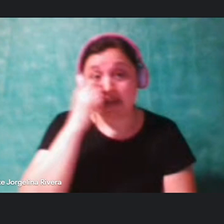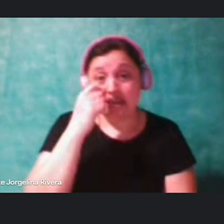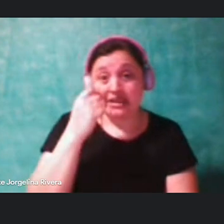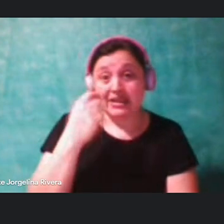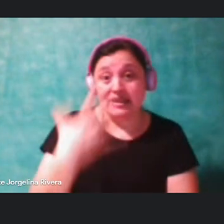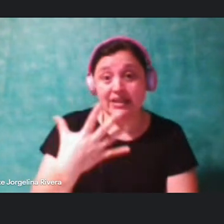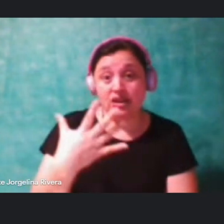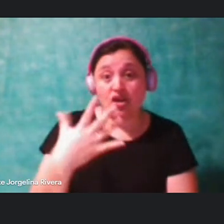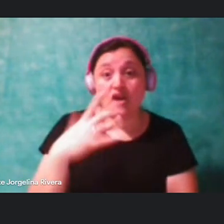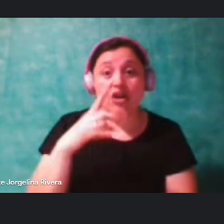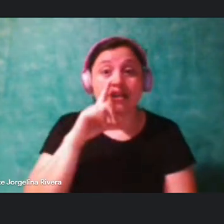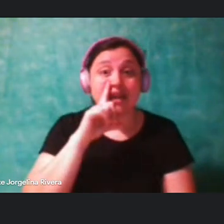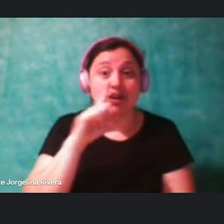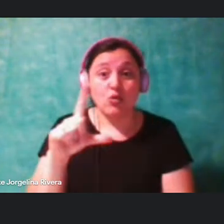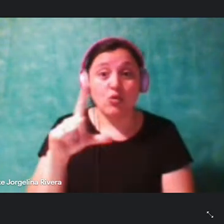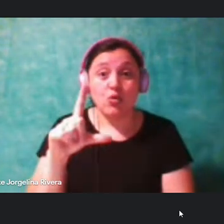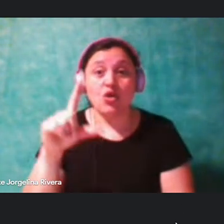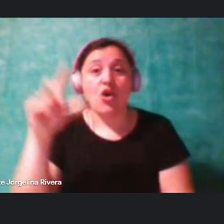eso?